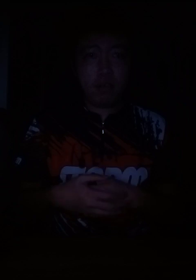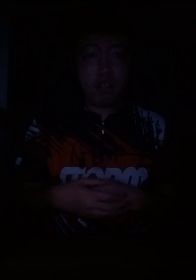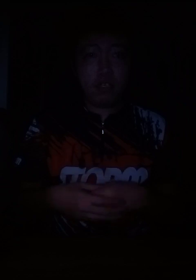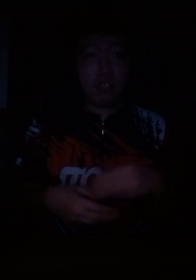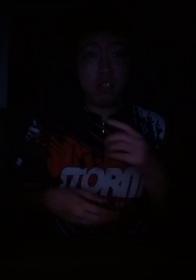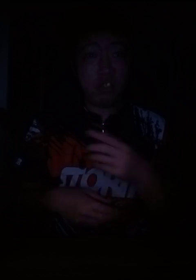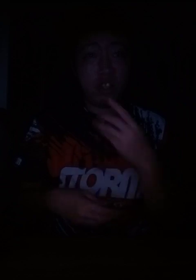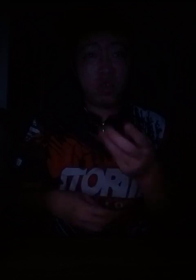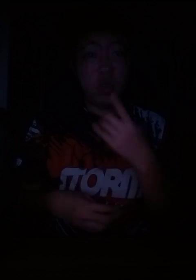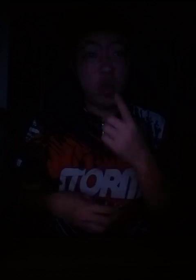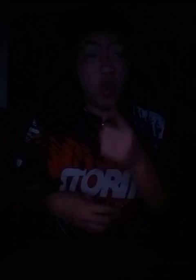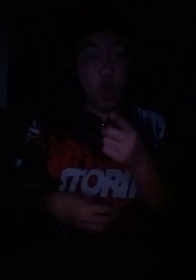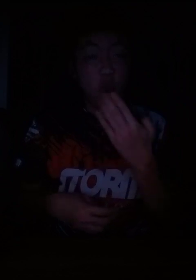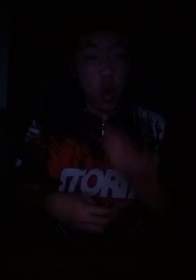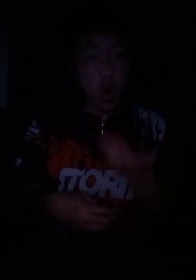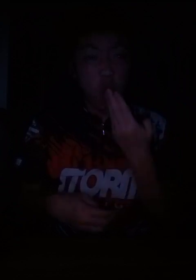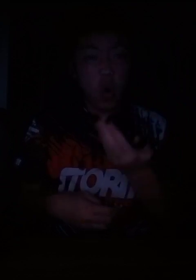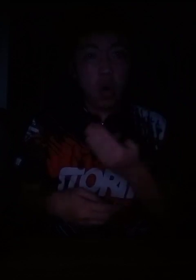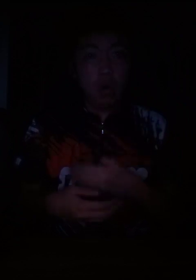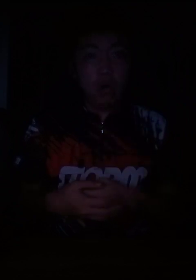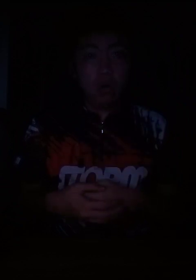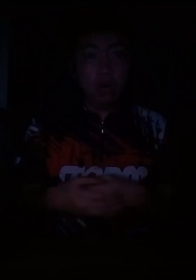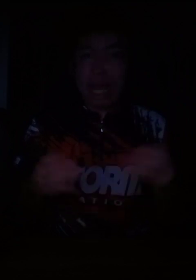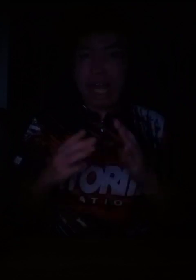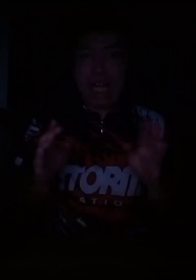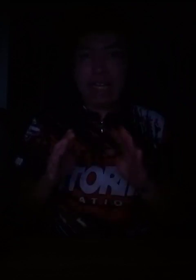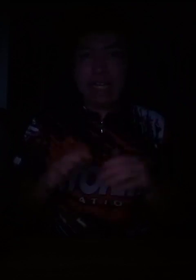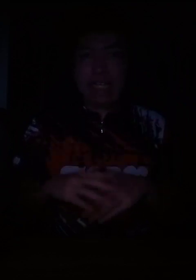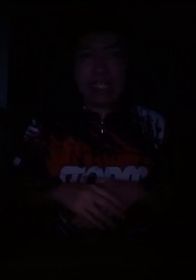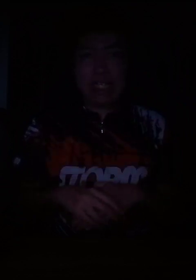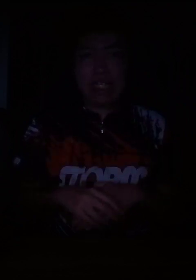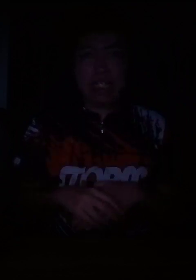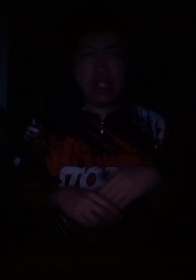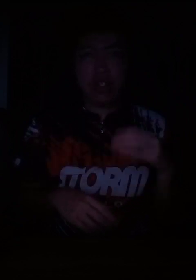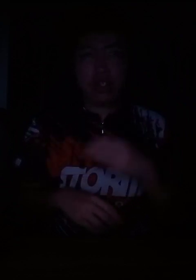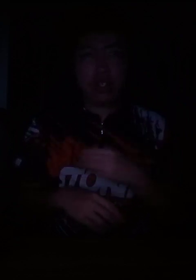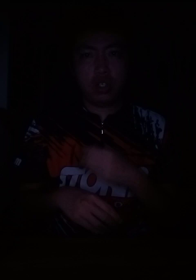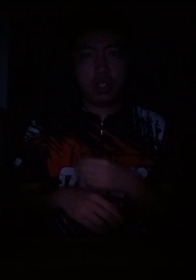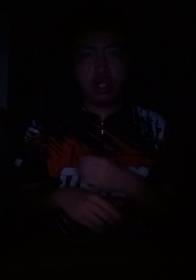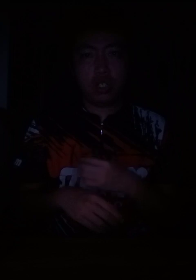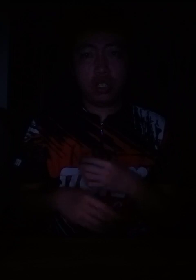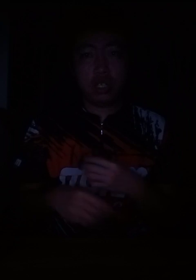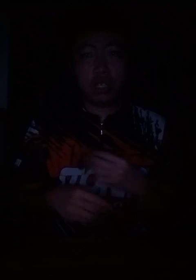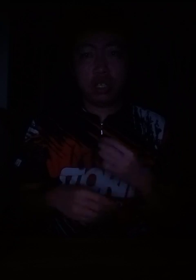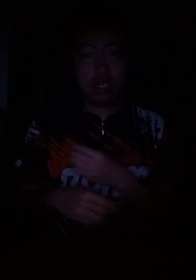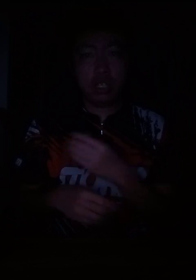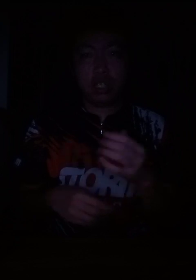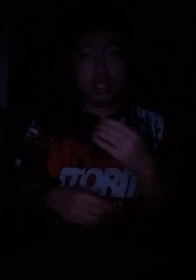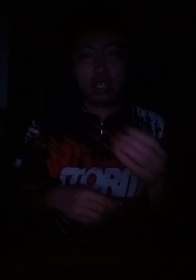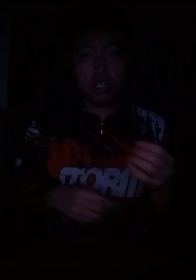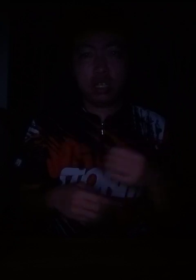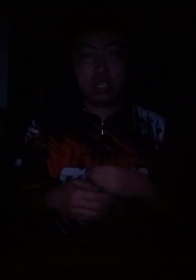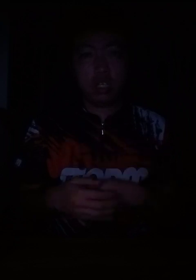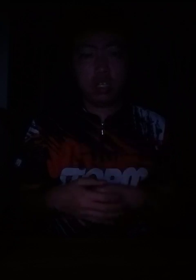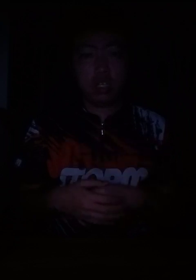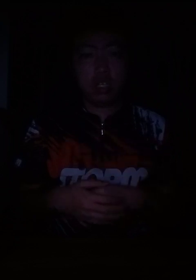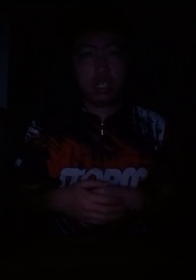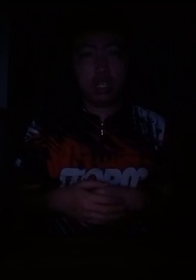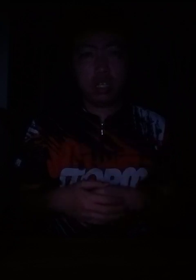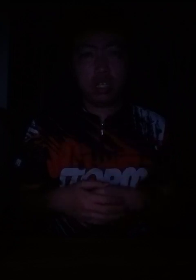시중에서 뭐를 요구하냔 말이에요. 요구하는 게 아니고 사건과 관련해서 저한테 하세요. 취하하세요. 뭘 취하를 해요?